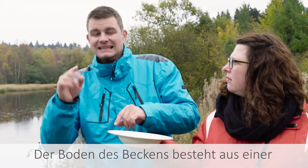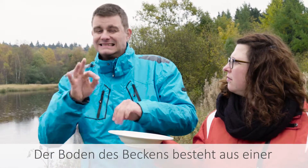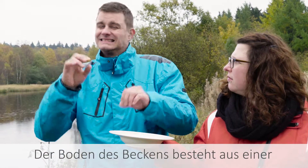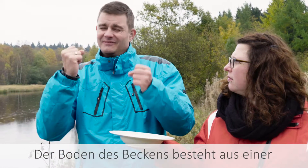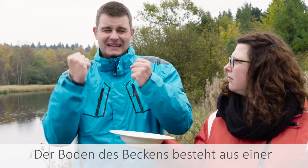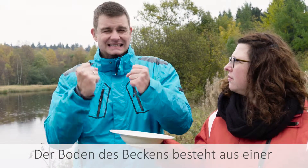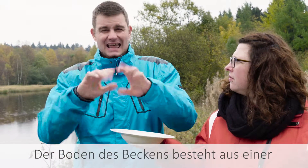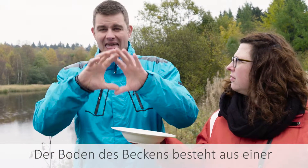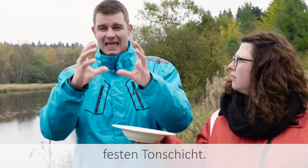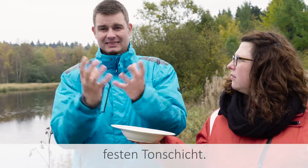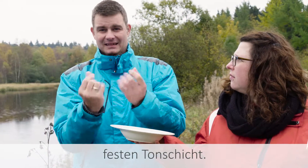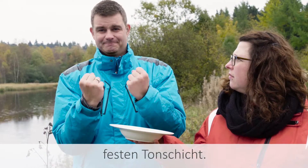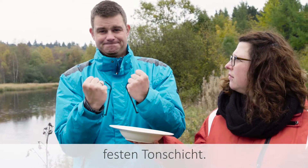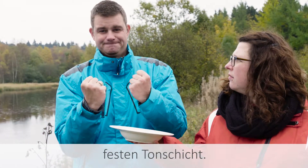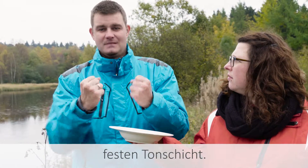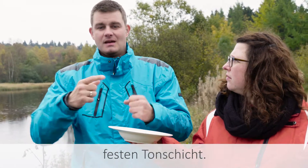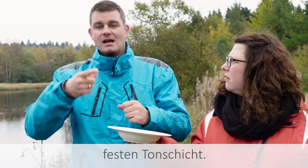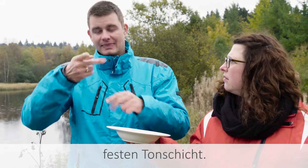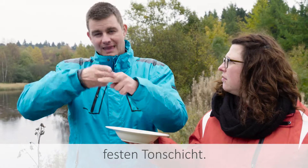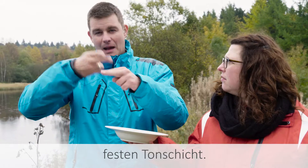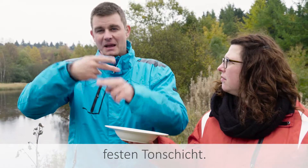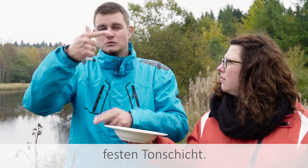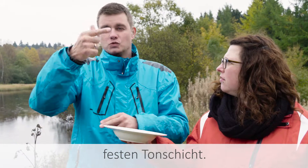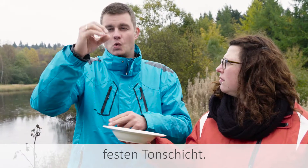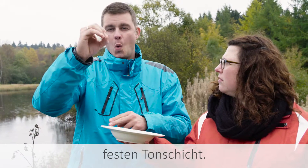Beckens besteht aus einer festen Tonschicht.